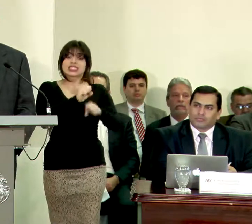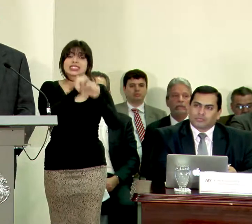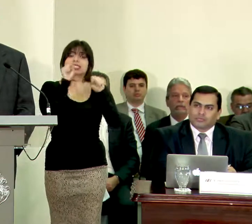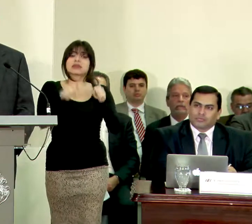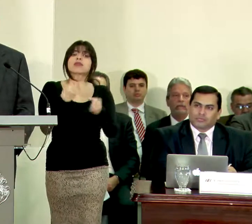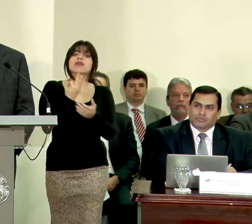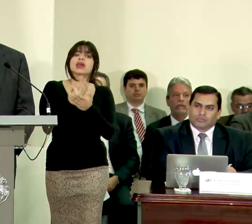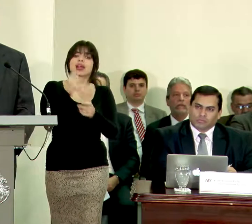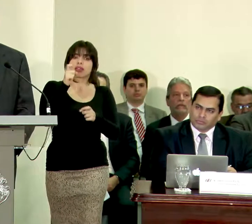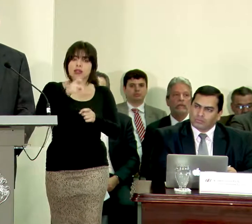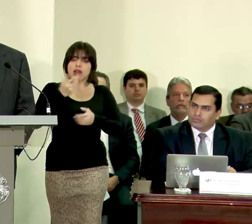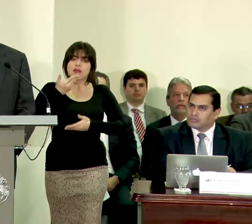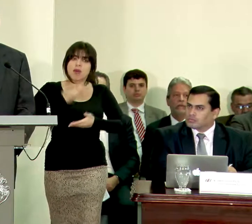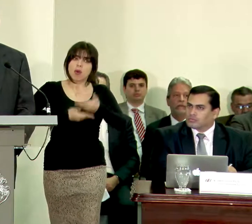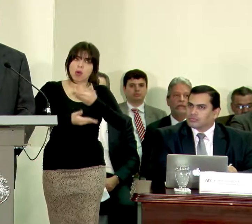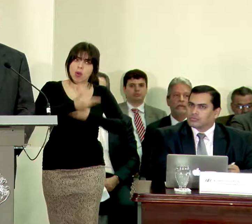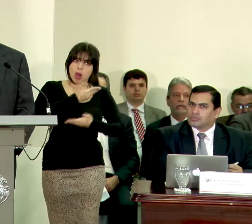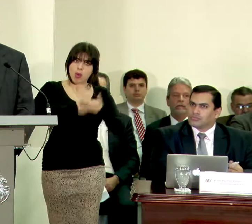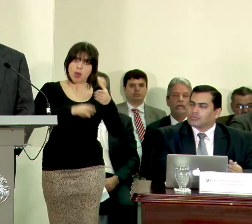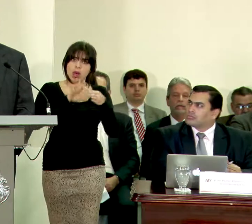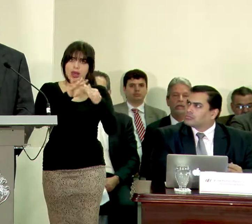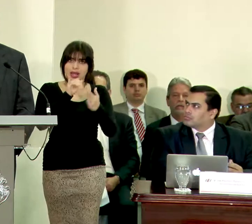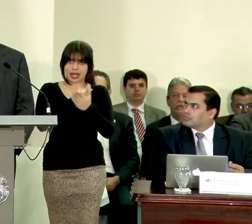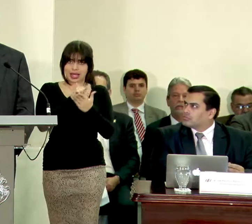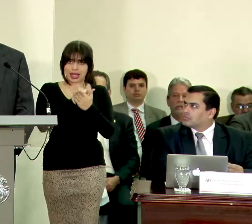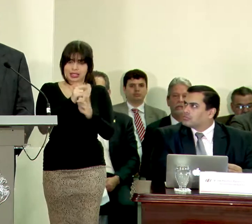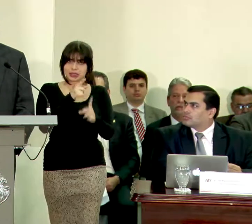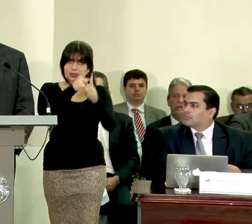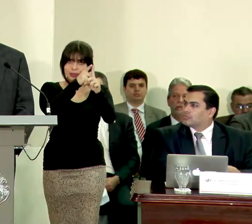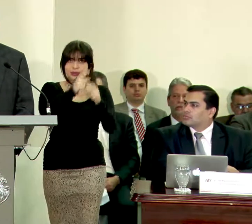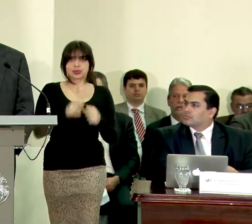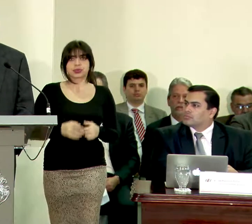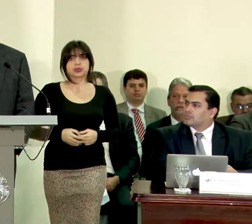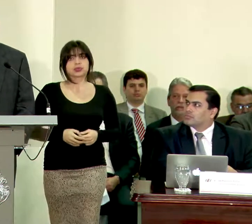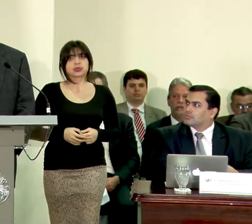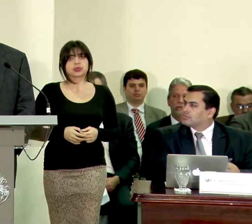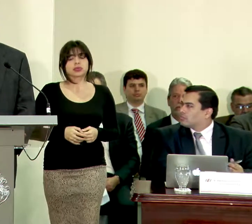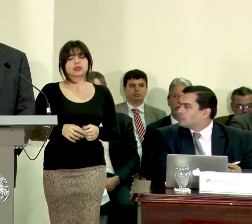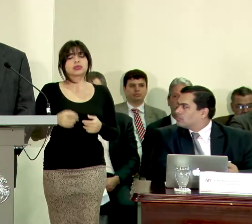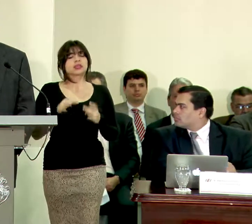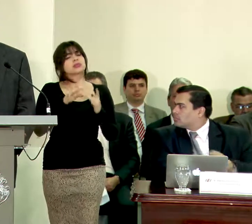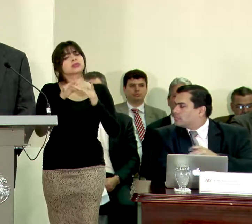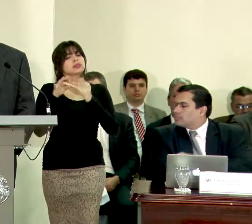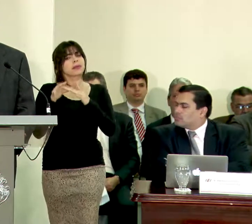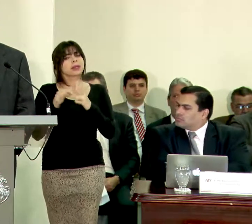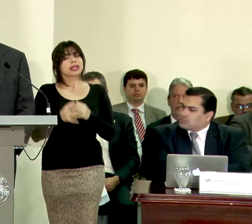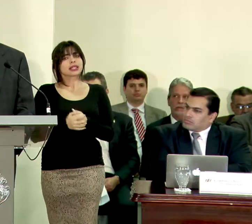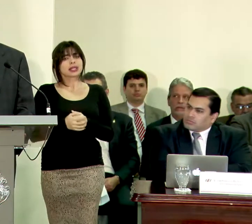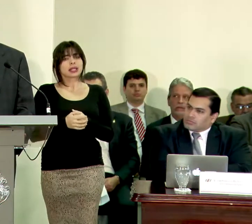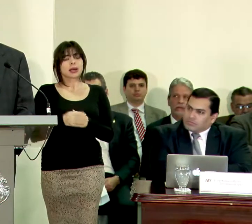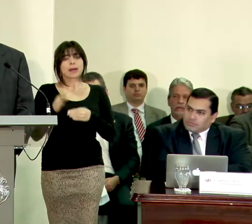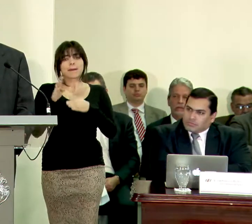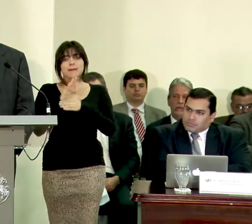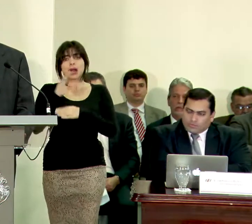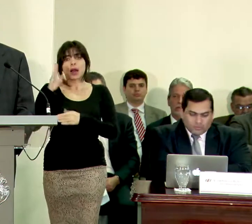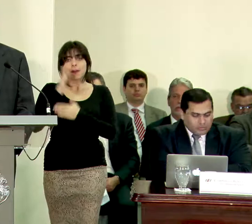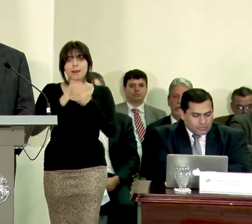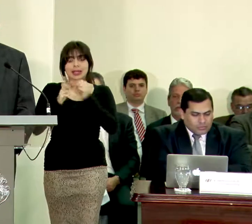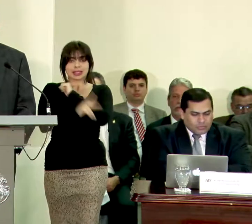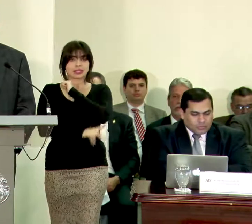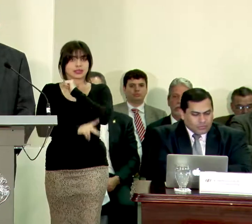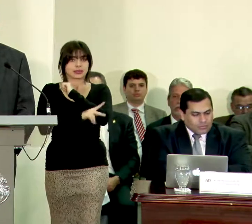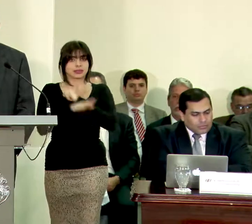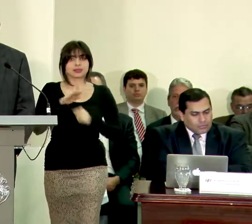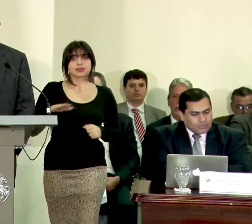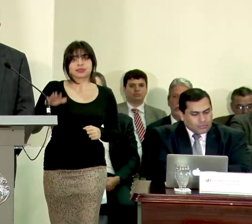financiero tiene que colaborar en esta línea, ¿verdad? En particular, los bancos del Estado, que son,